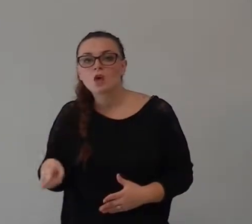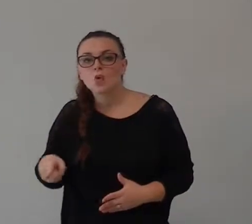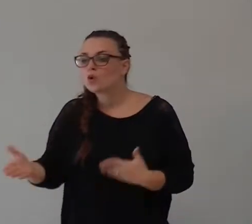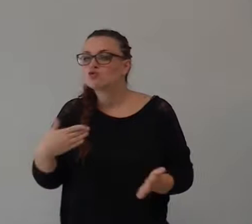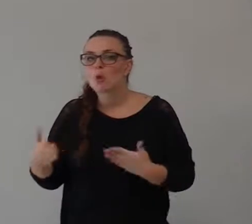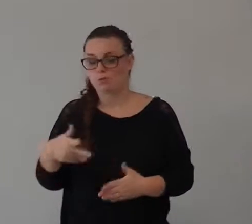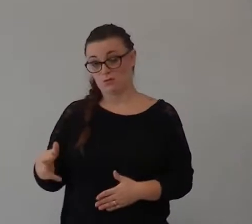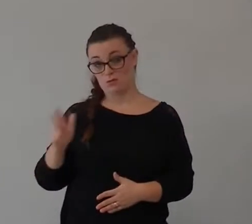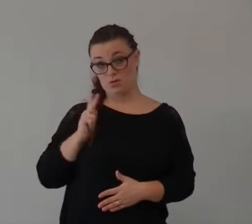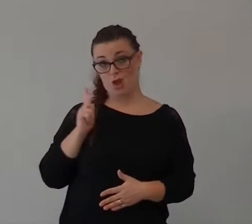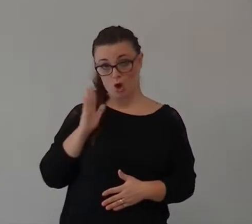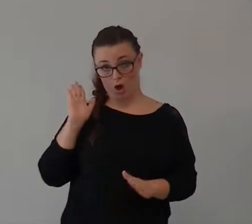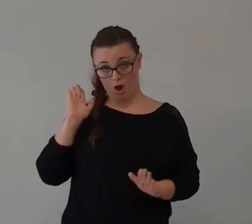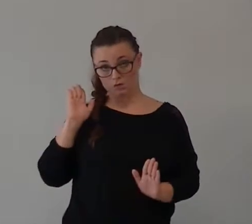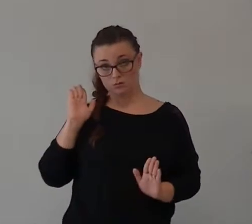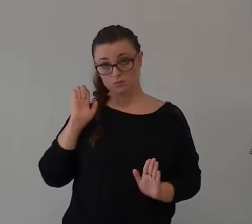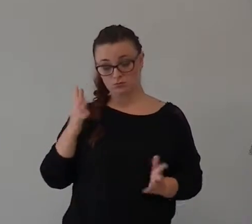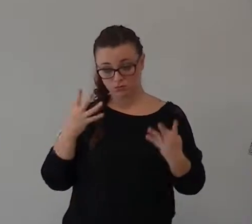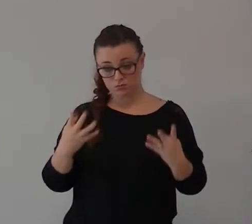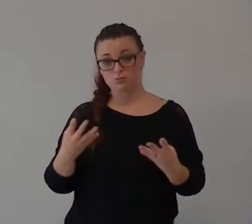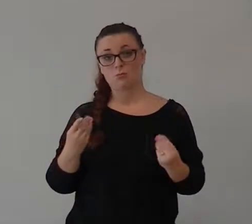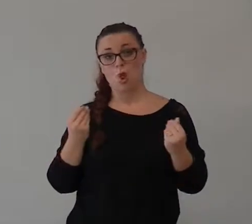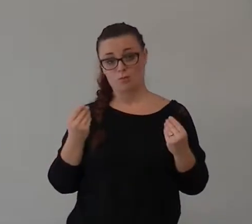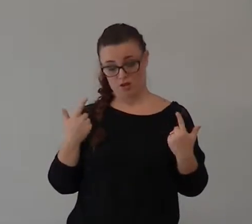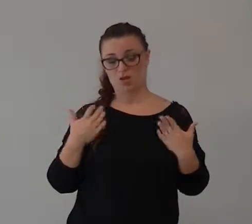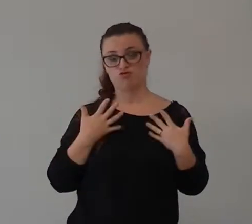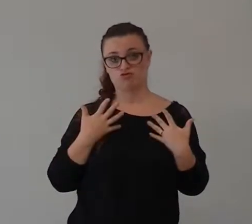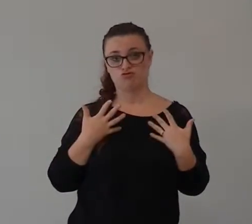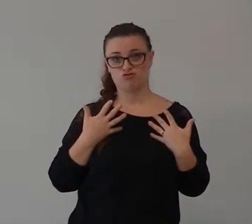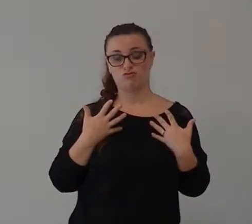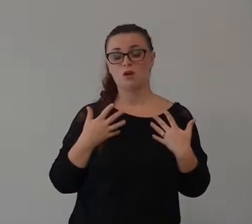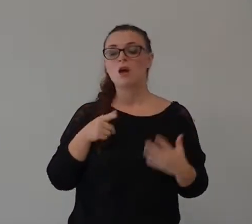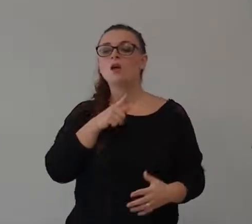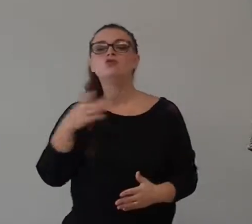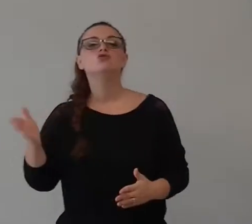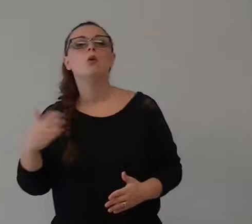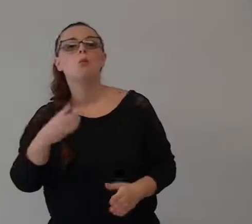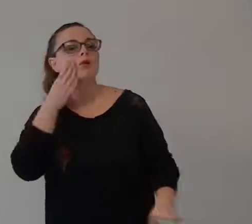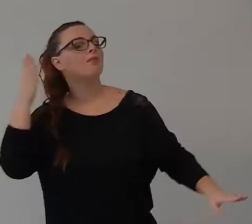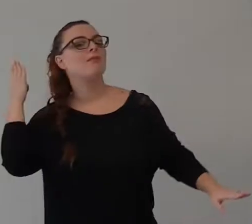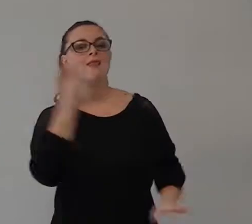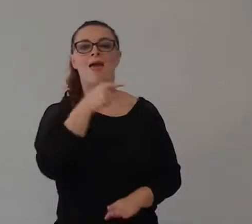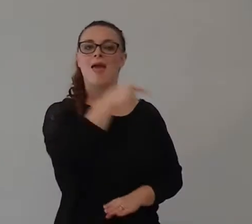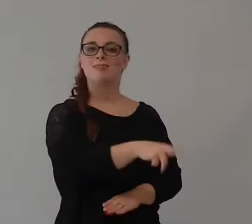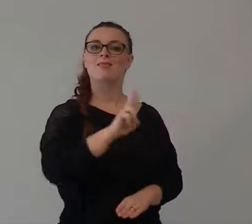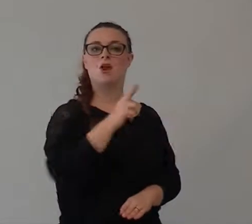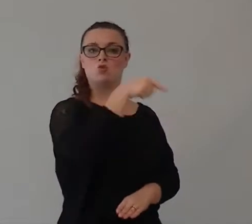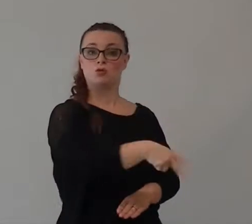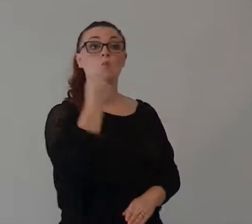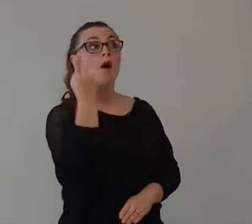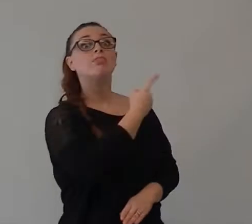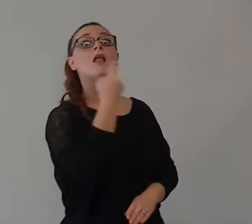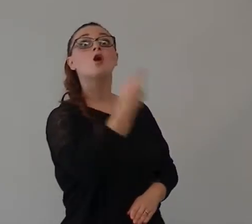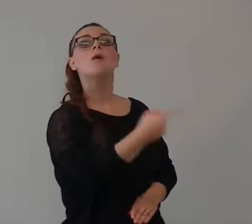ricco padrone terriere, è andare direttamente da lei. Guardate come la chiama.